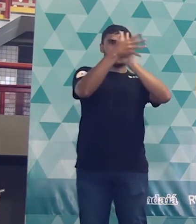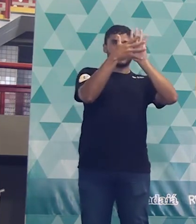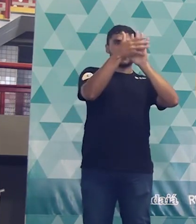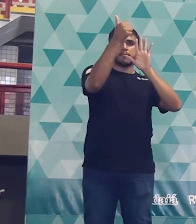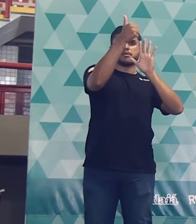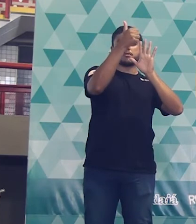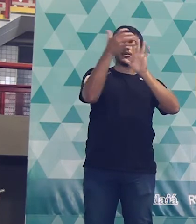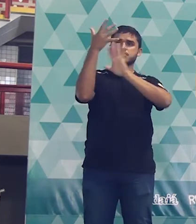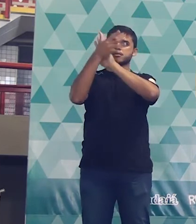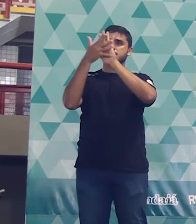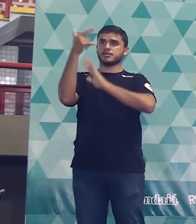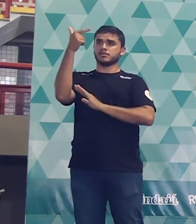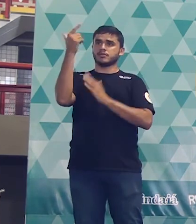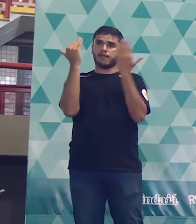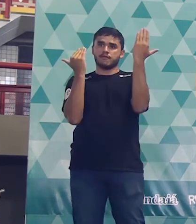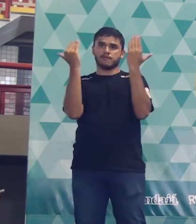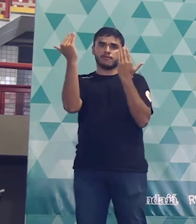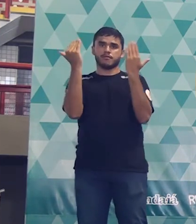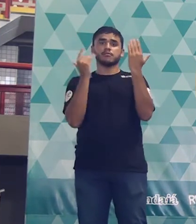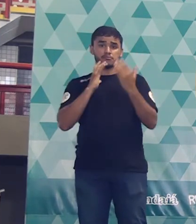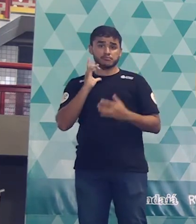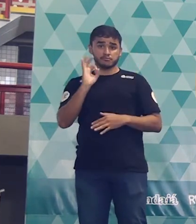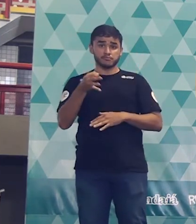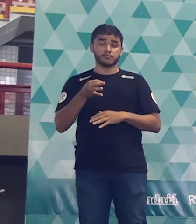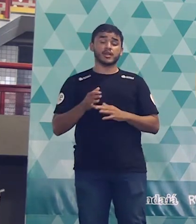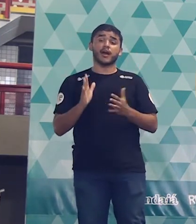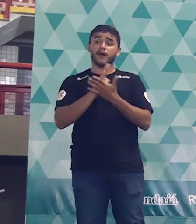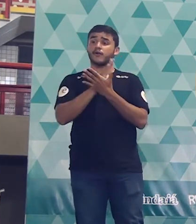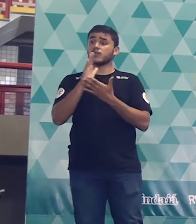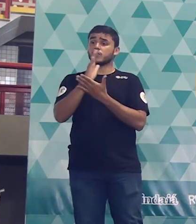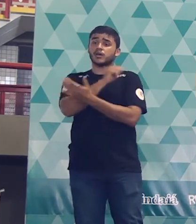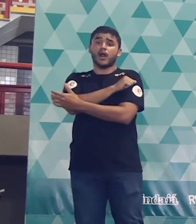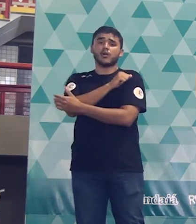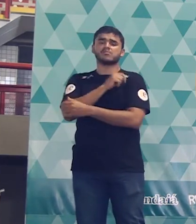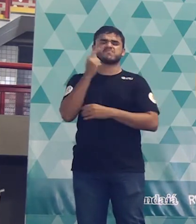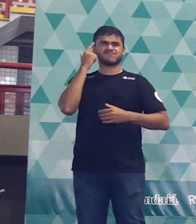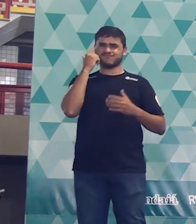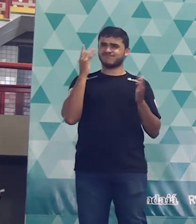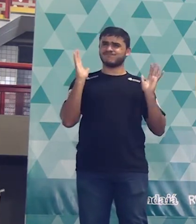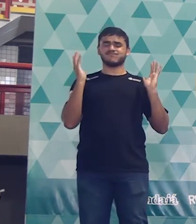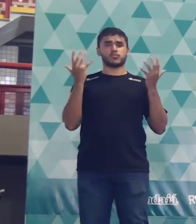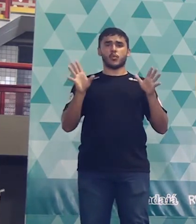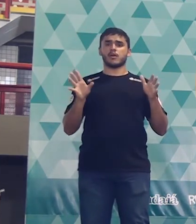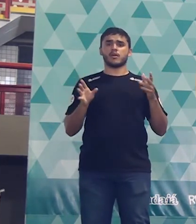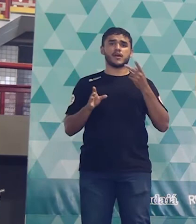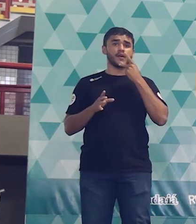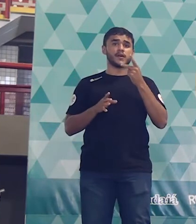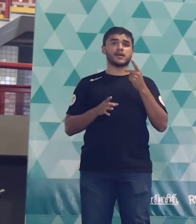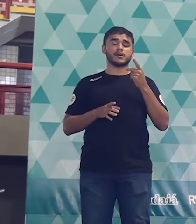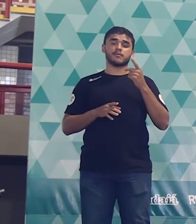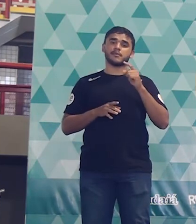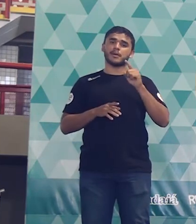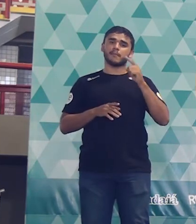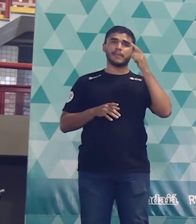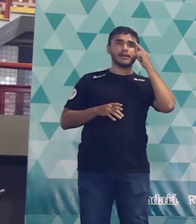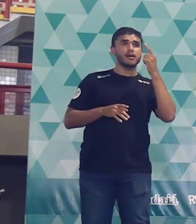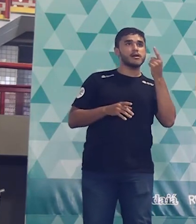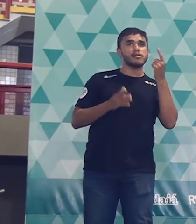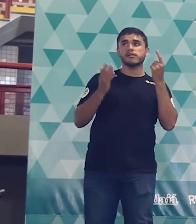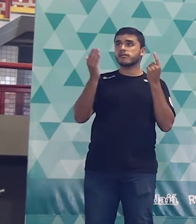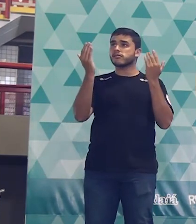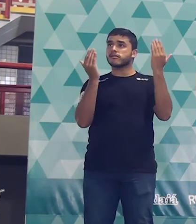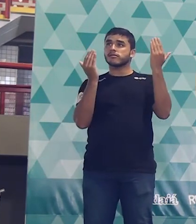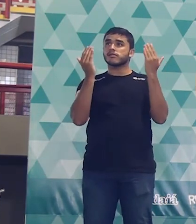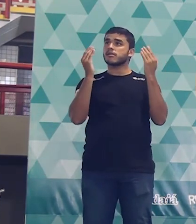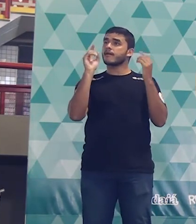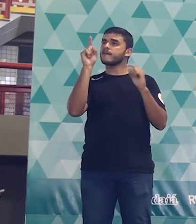comparar texto? Vai. Geralmente os alunos pulam esse tipo de questão. Geralmente essas questões são as mais fáceis. É como